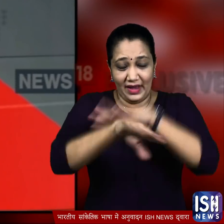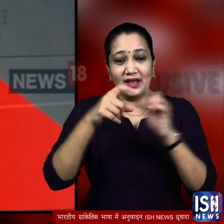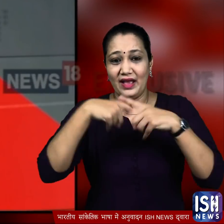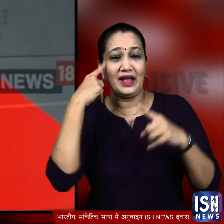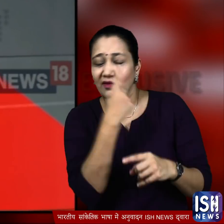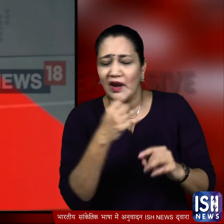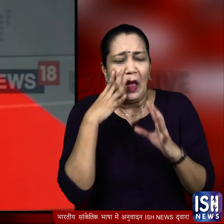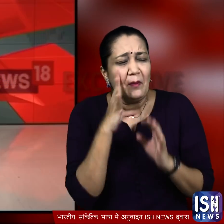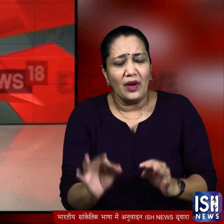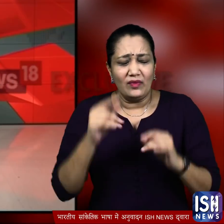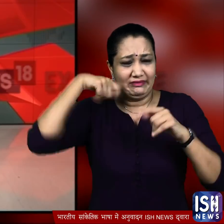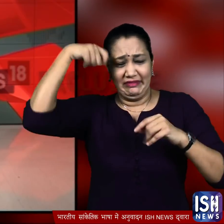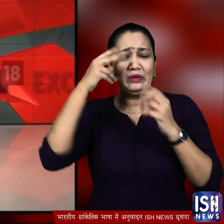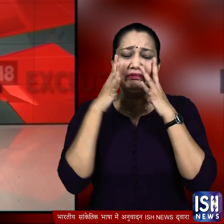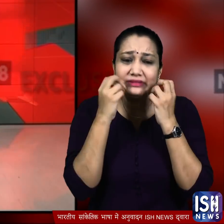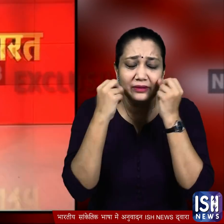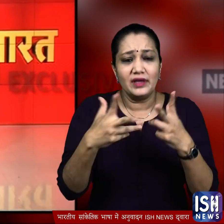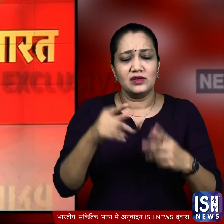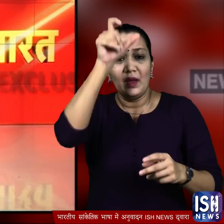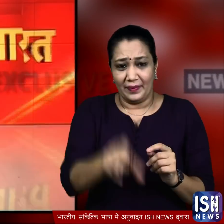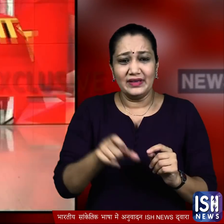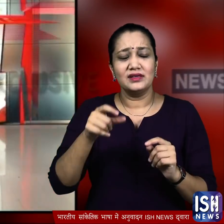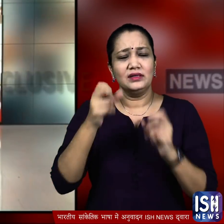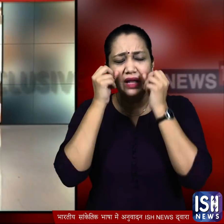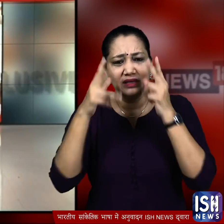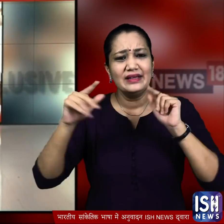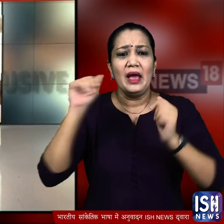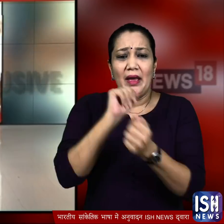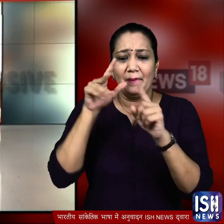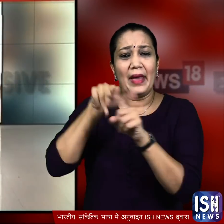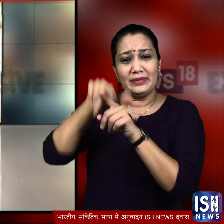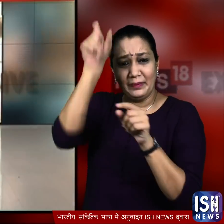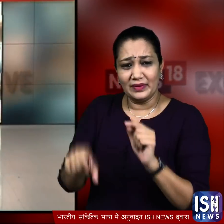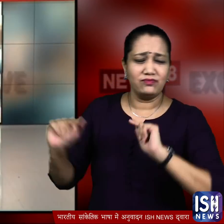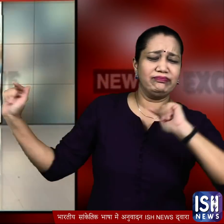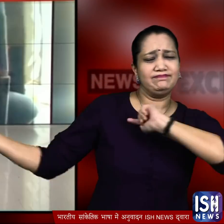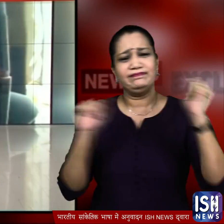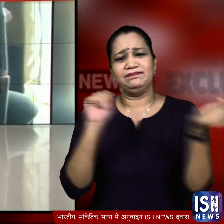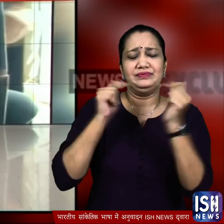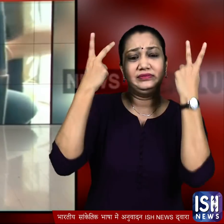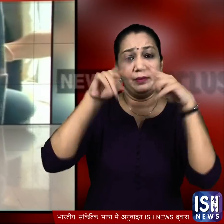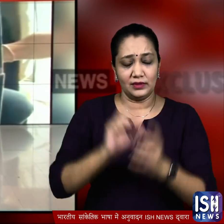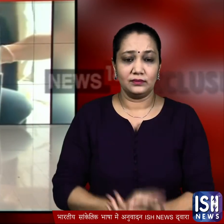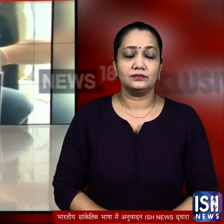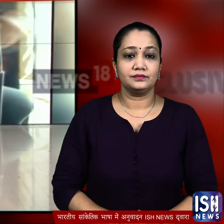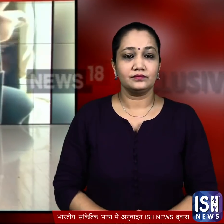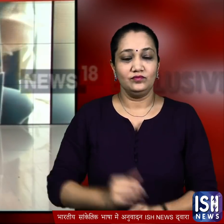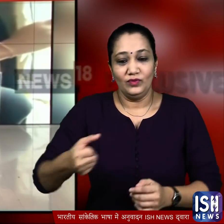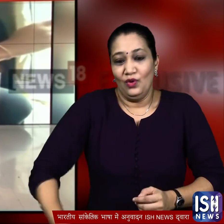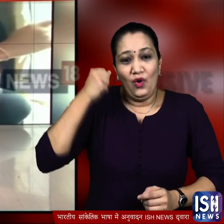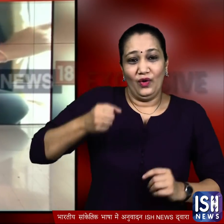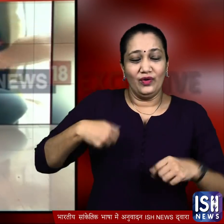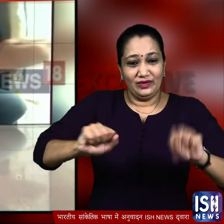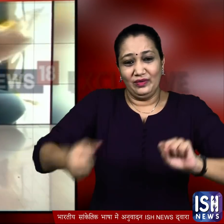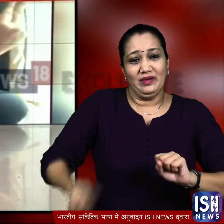एक वीडियो सामने आया, जिसमें मास्क न पहनने की वजह से टोकने पर एक आदमी ने बीएमसी कर्मचारी से जमकर बहस की। बताया गया कि